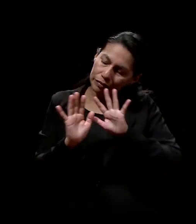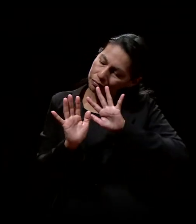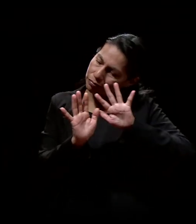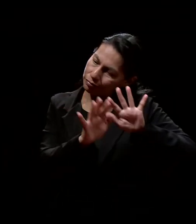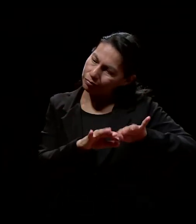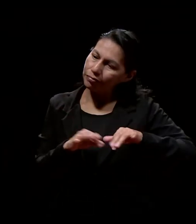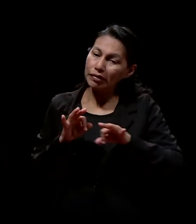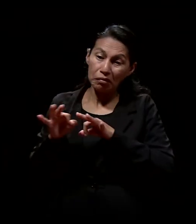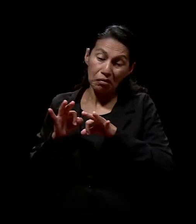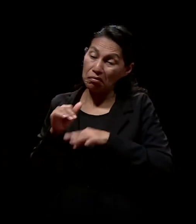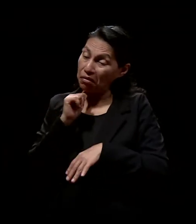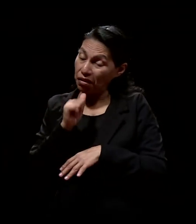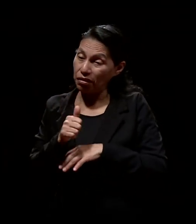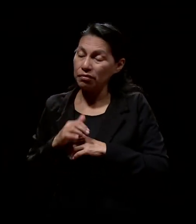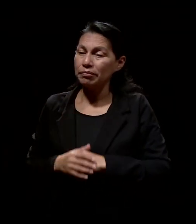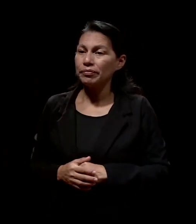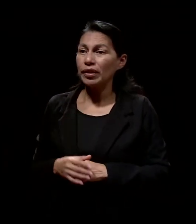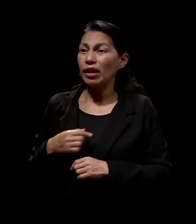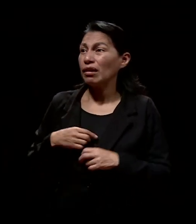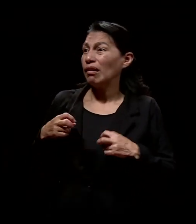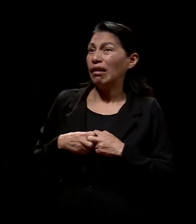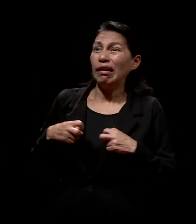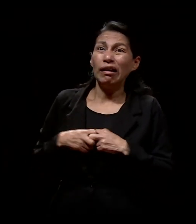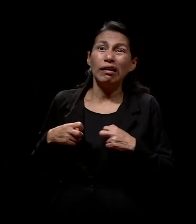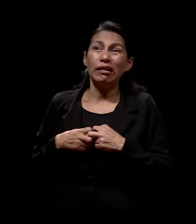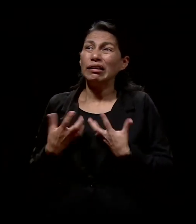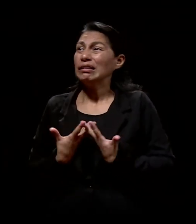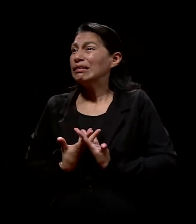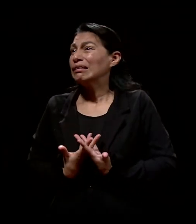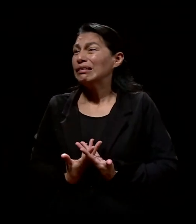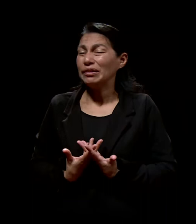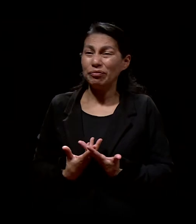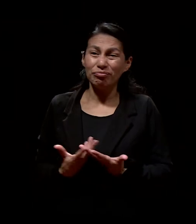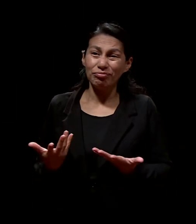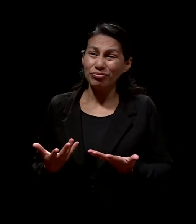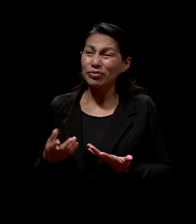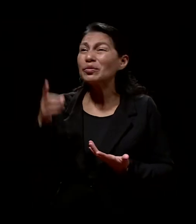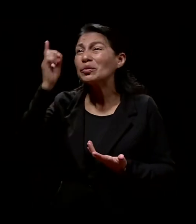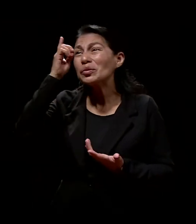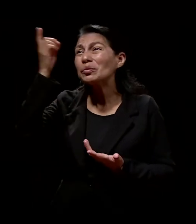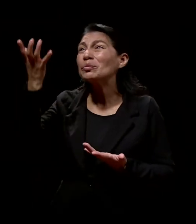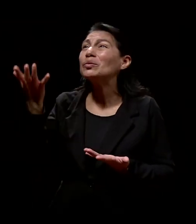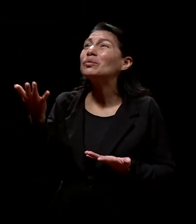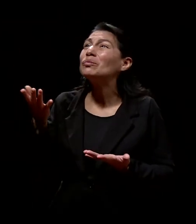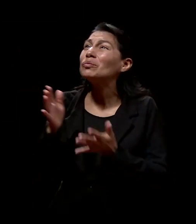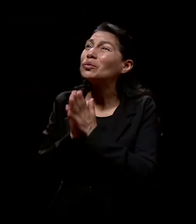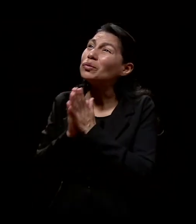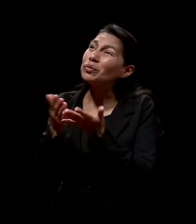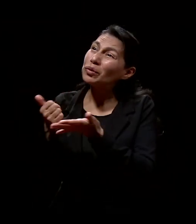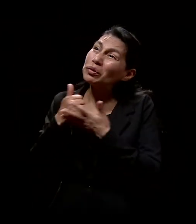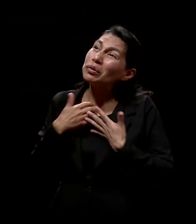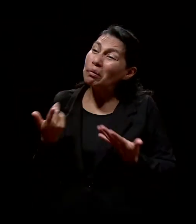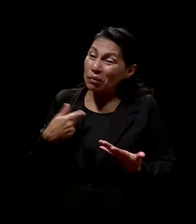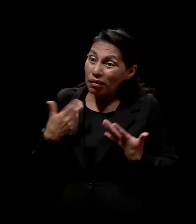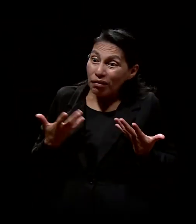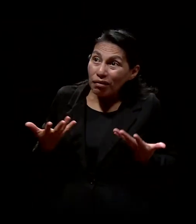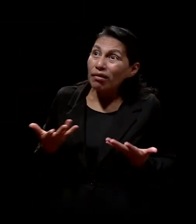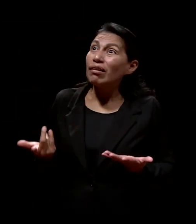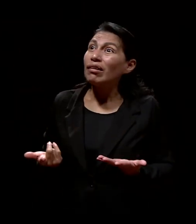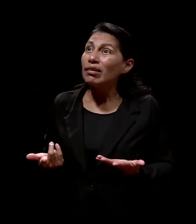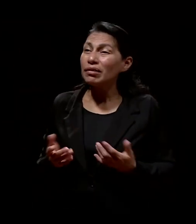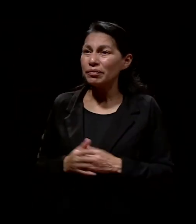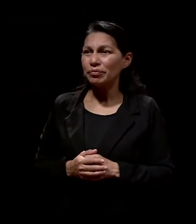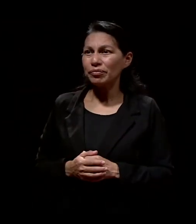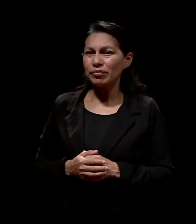trabajo, entonces yo en ese entonces me sentía muy desesperada. Y decía, Dios mío, ¿qué va a pasar